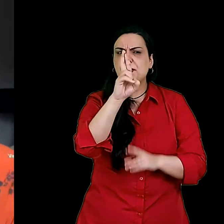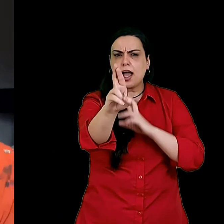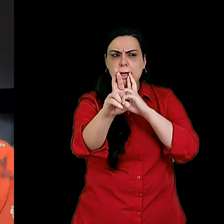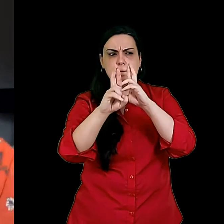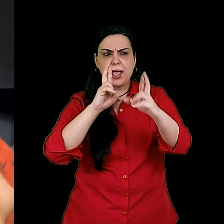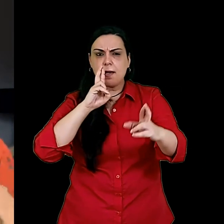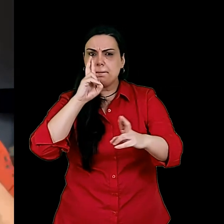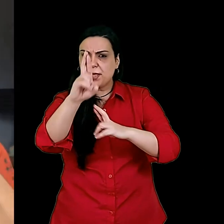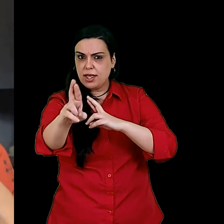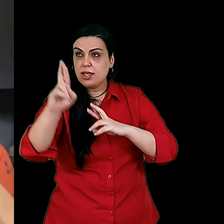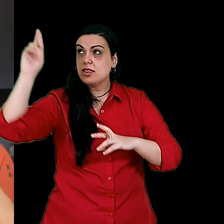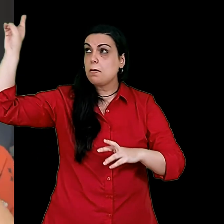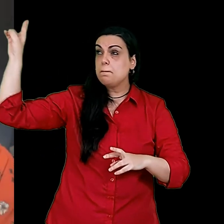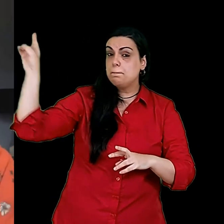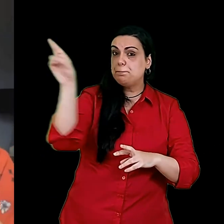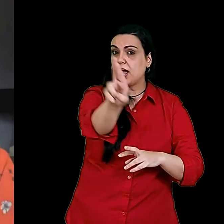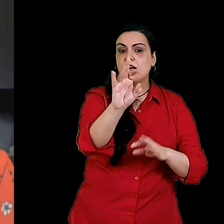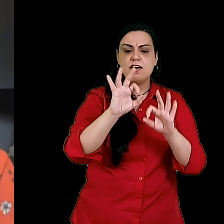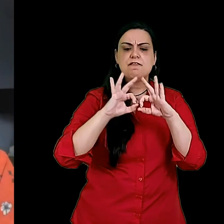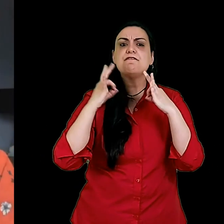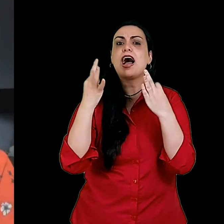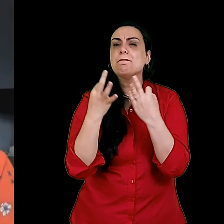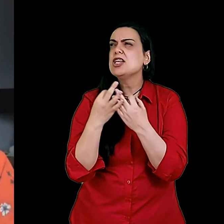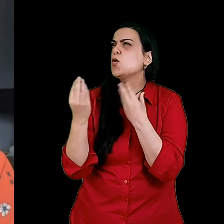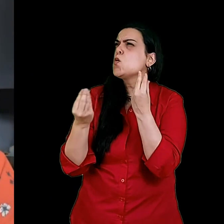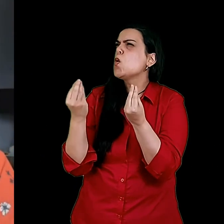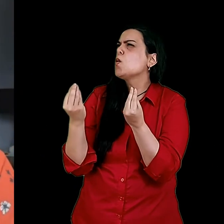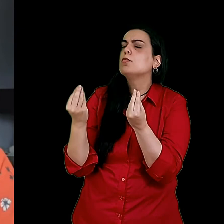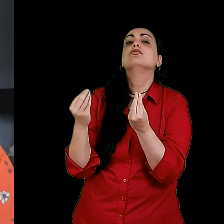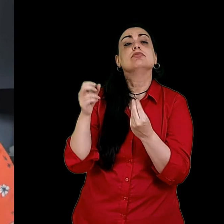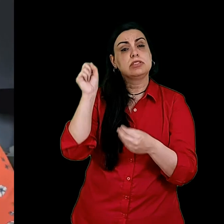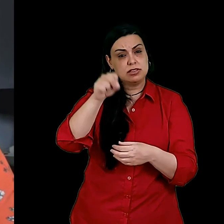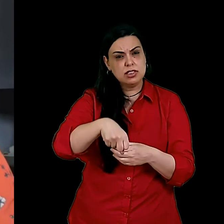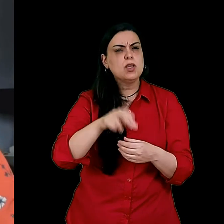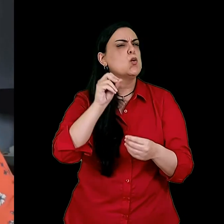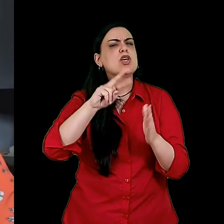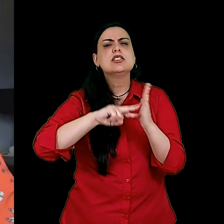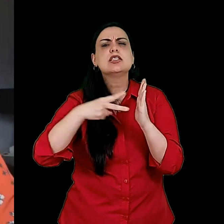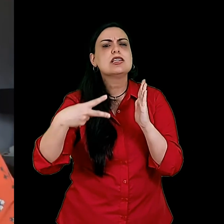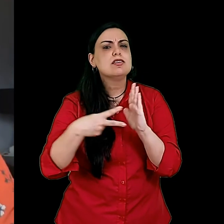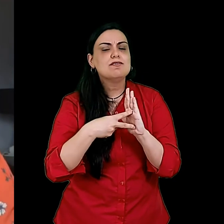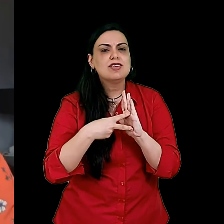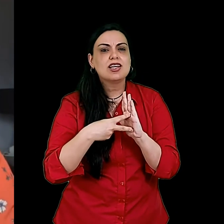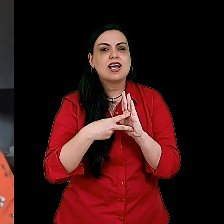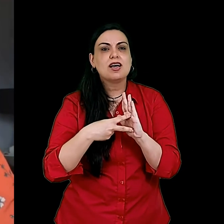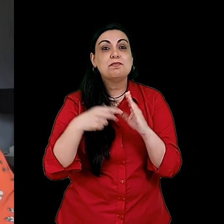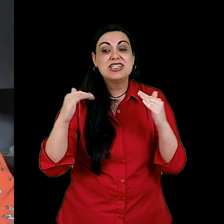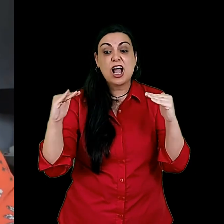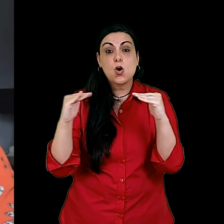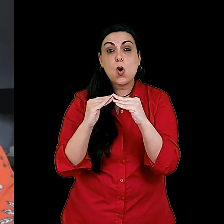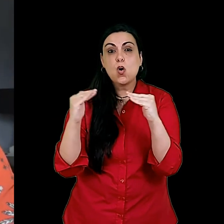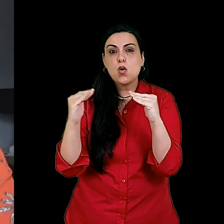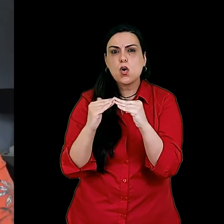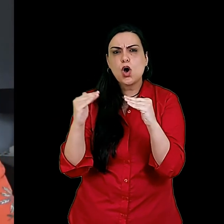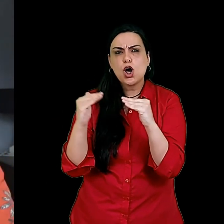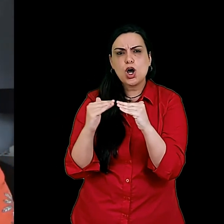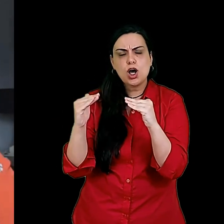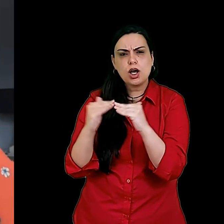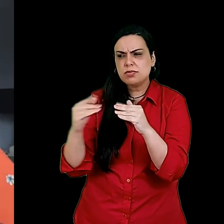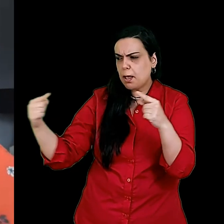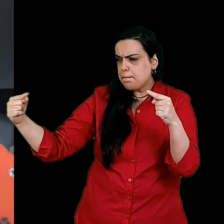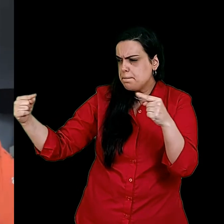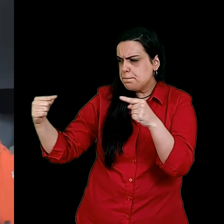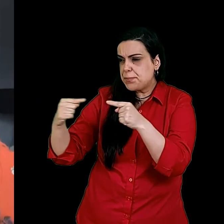importantíssimo. O Senhor vai responder muita gente agora nisso que eu vou dizer. Envolve família, Camila? Envolve. O que isso